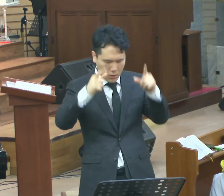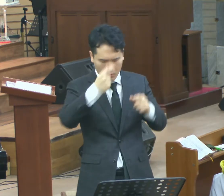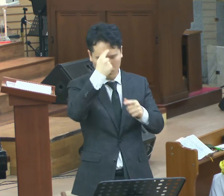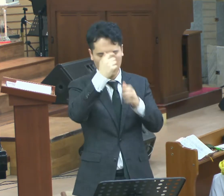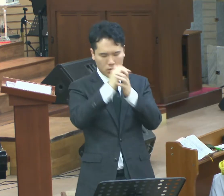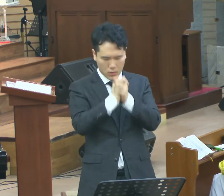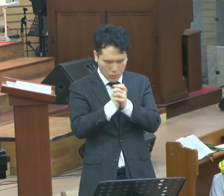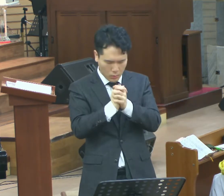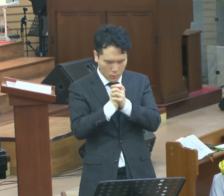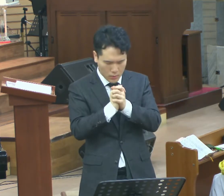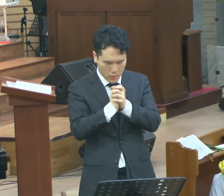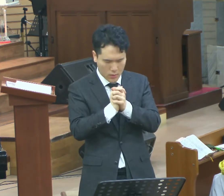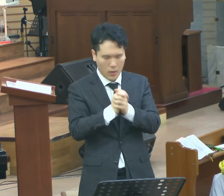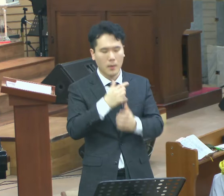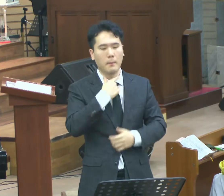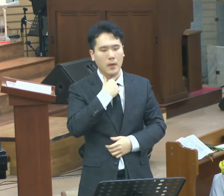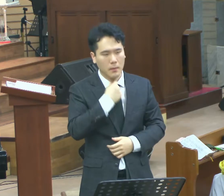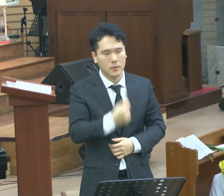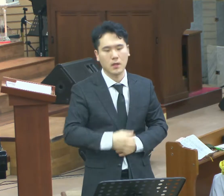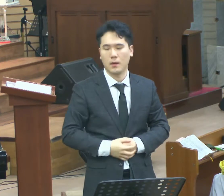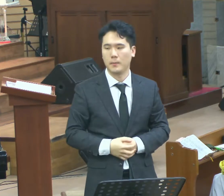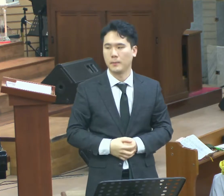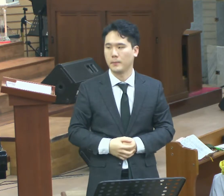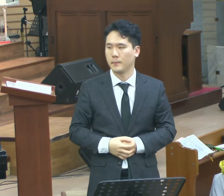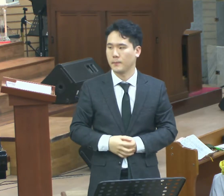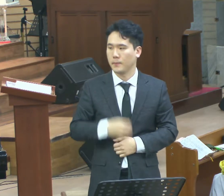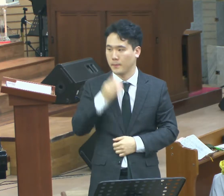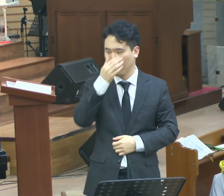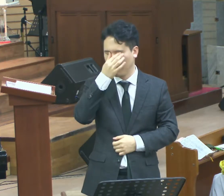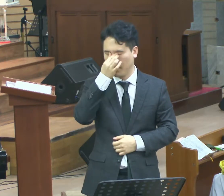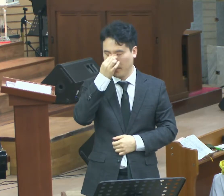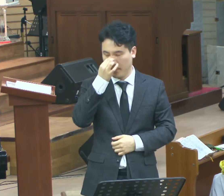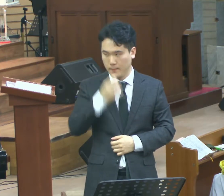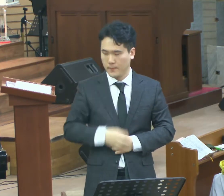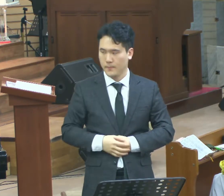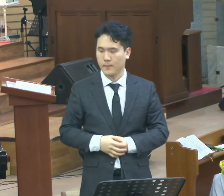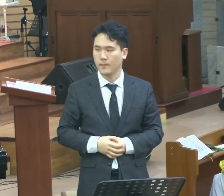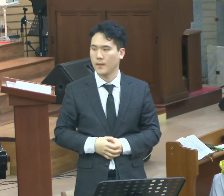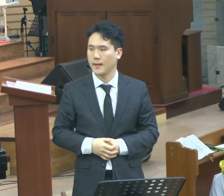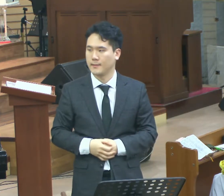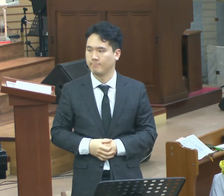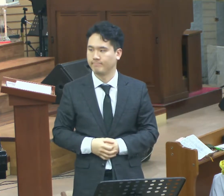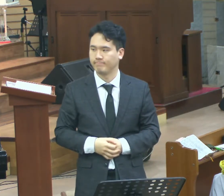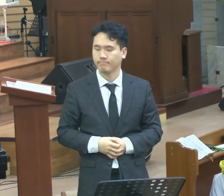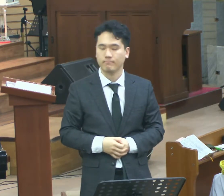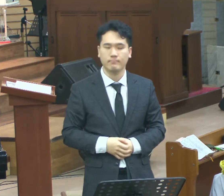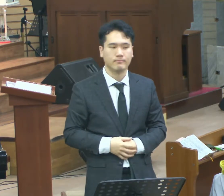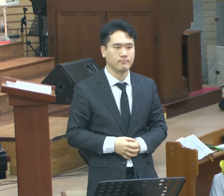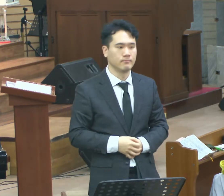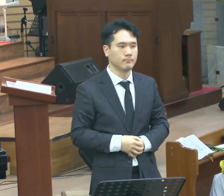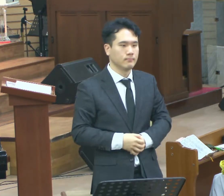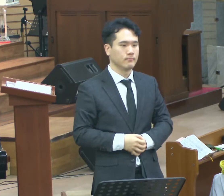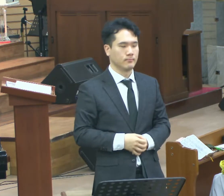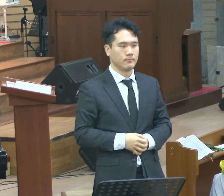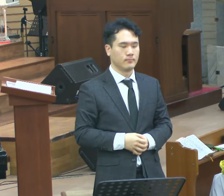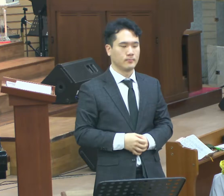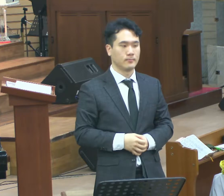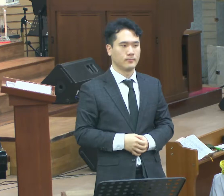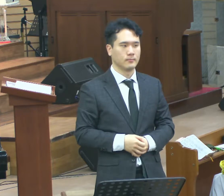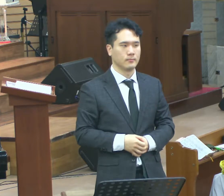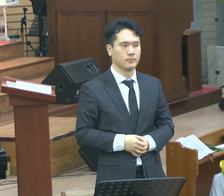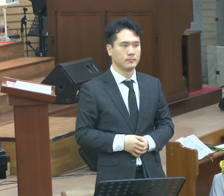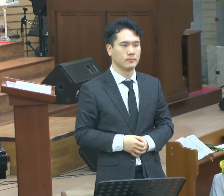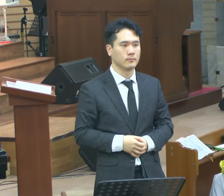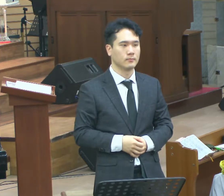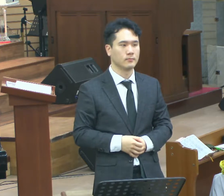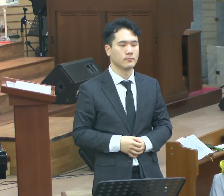이때도 안 하려고 하면 안 해요. 그럼 믿음이 없는 거예요. 해야 돼요. 할 수 있어요. 자꾸 움츠러들면